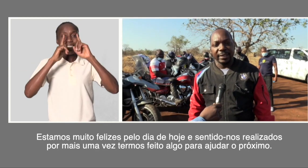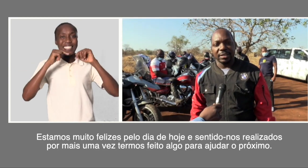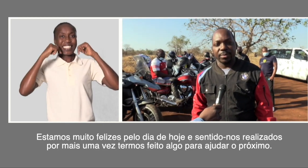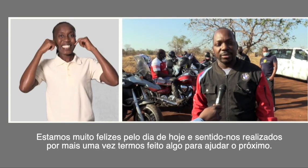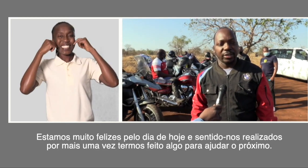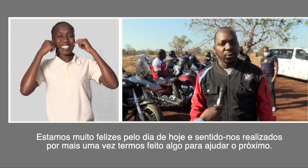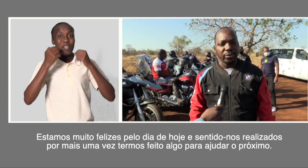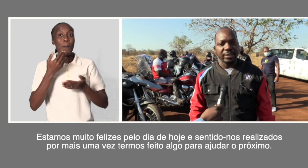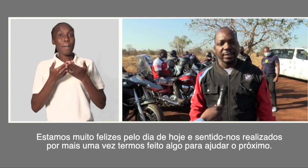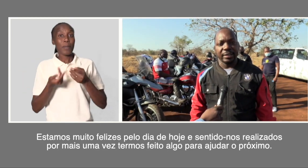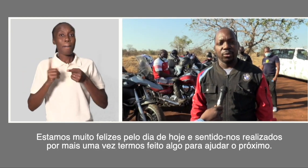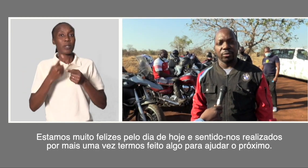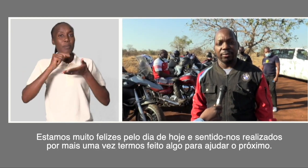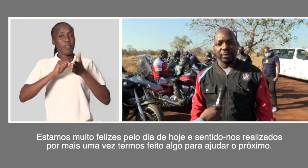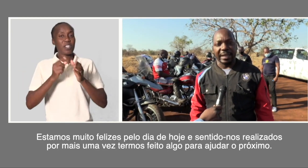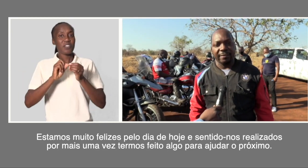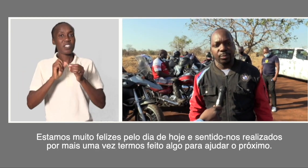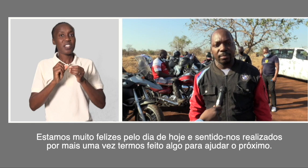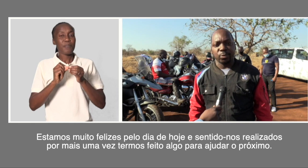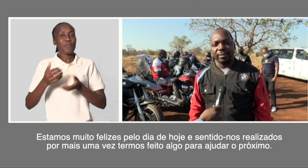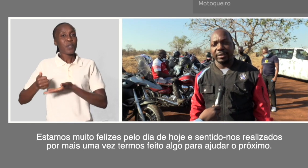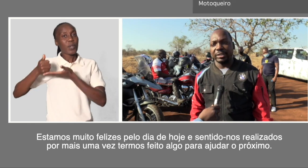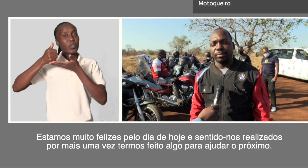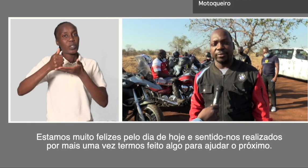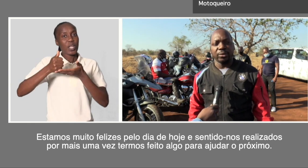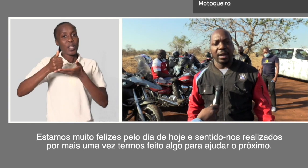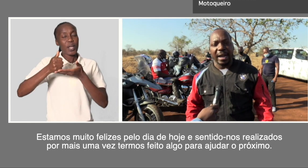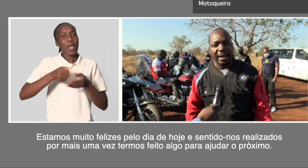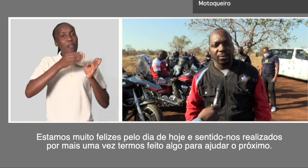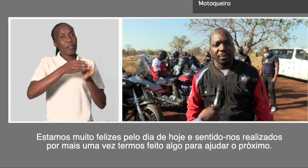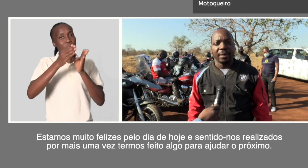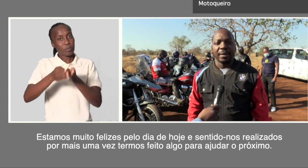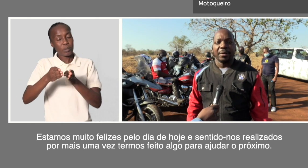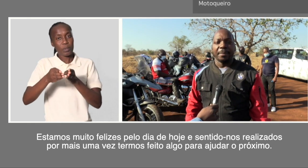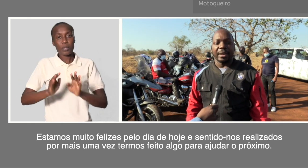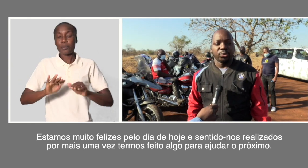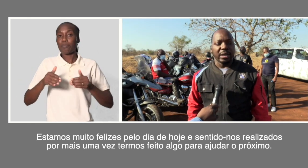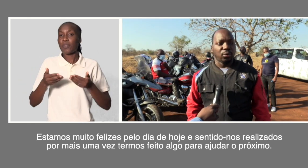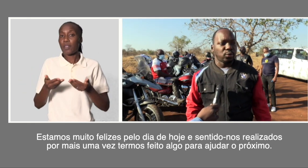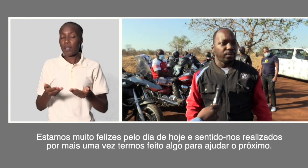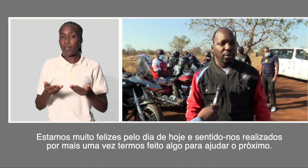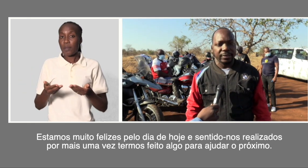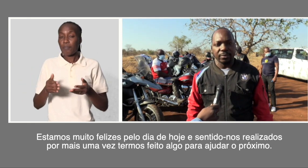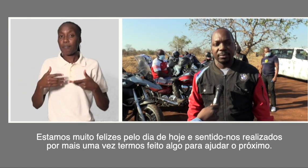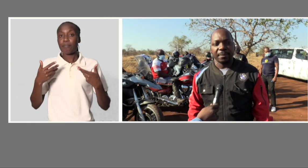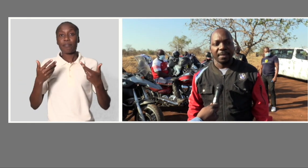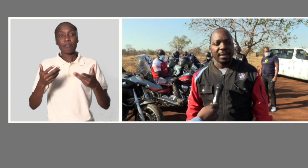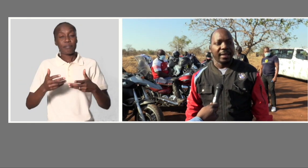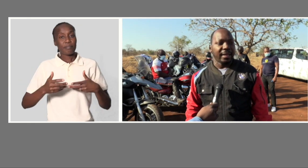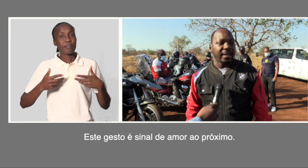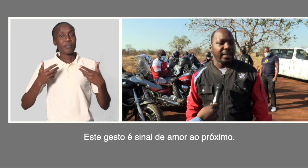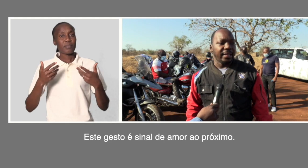muito felizes pelo dia de hoje e sentimos-nos confortáveis por mais uma vez termos feito algo para ajudar o nosso próximo.